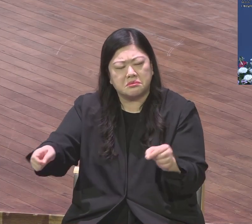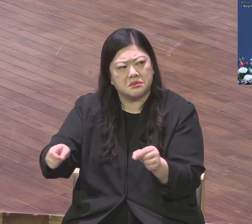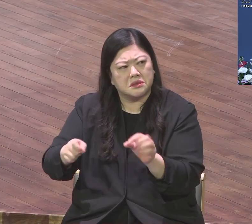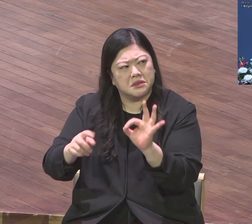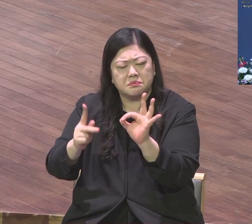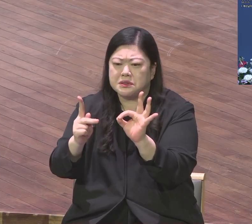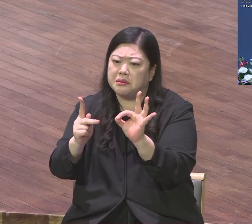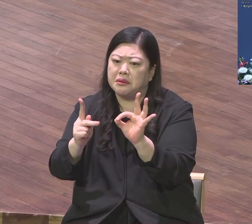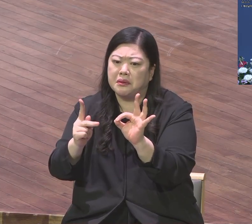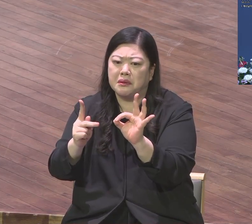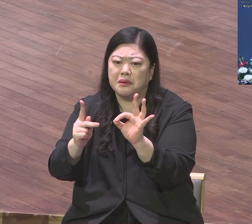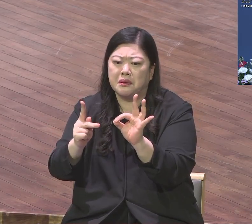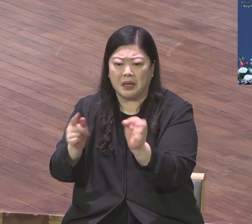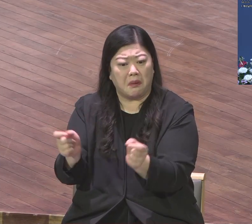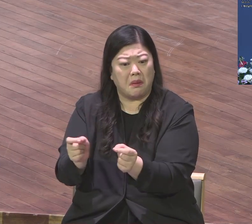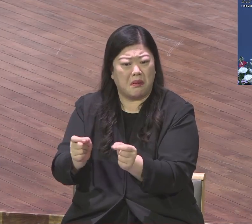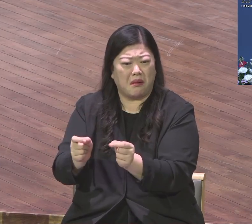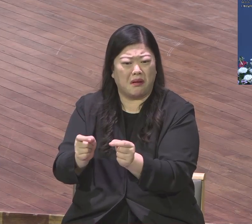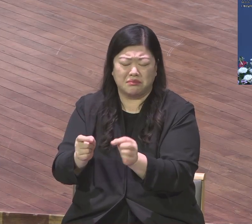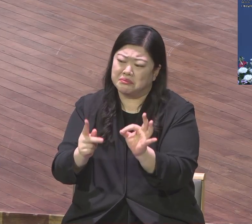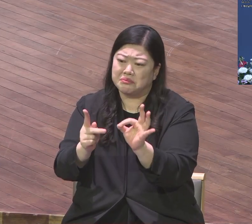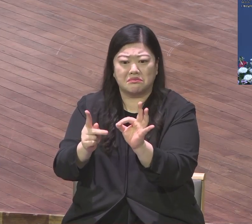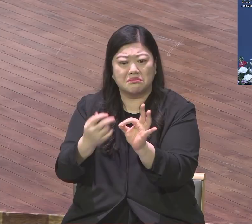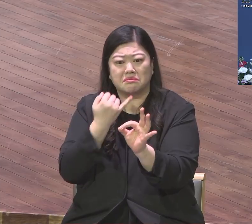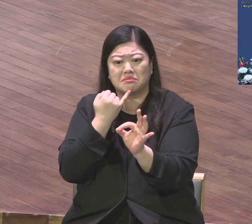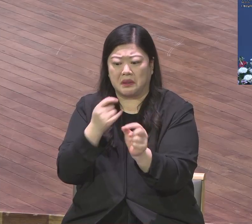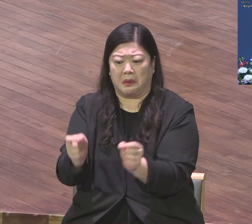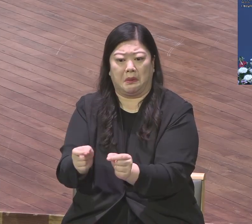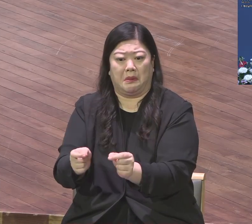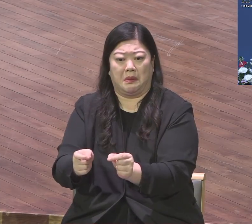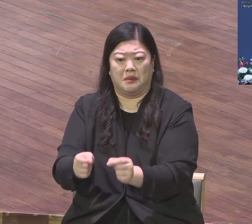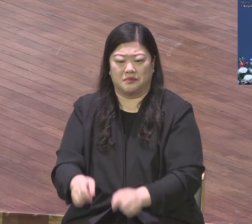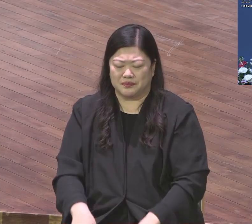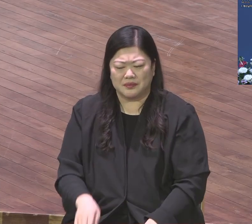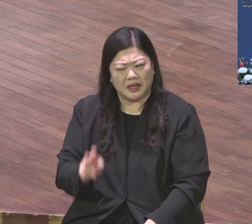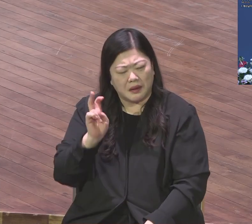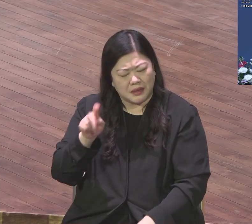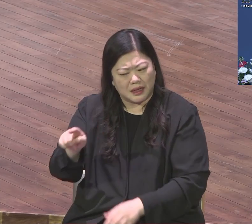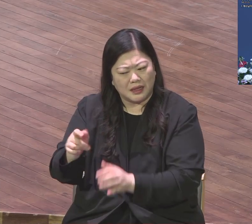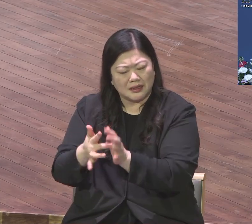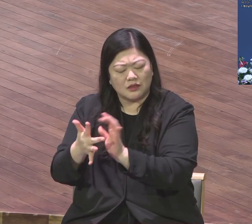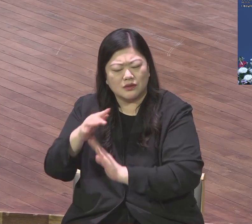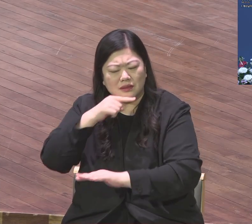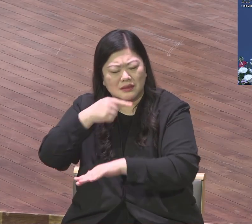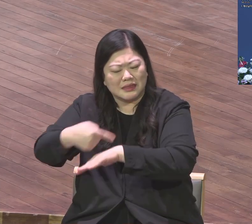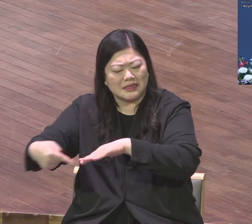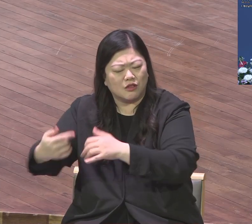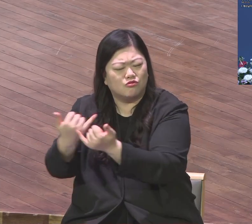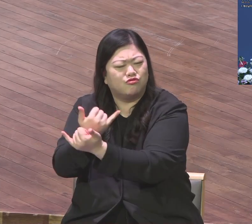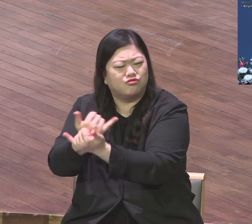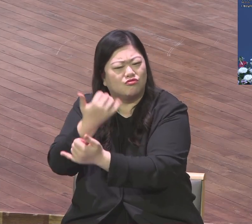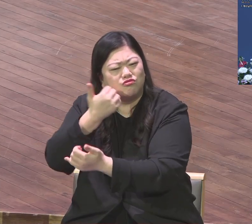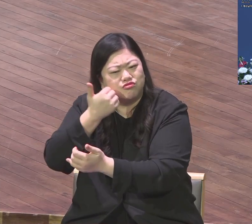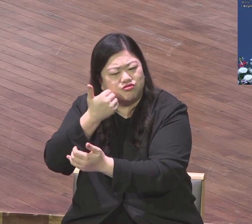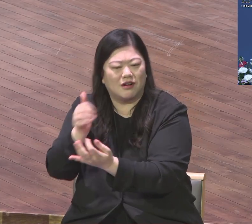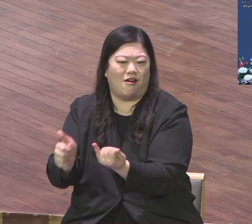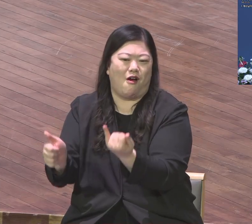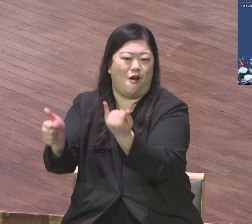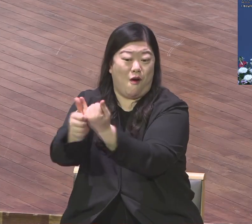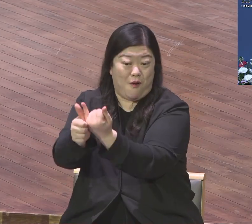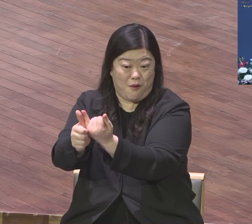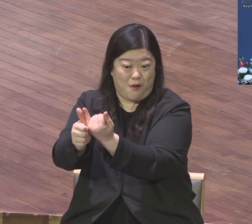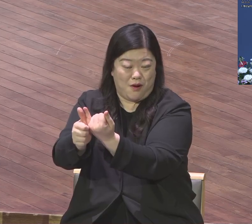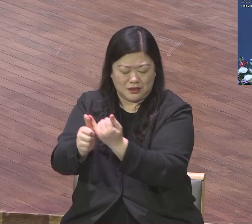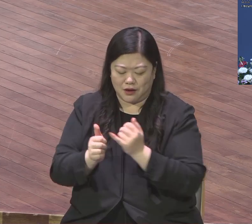좀 가깝지요. 아마도 예수님의 가족들 중에, 친척들 중에 결혼식이